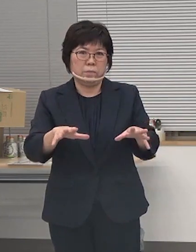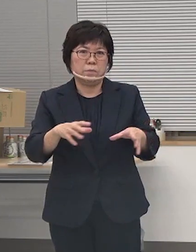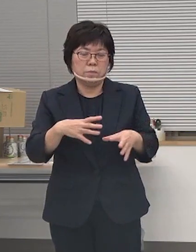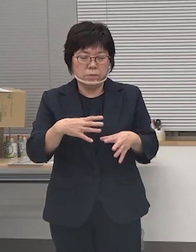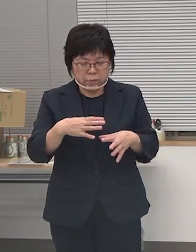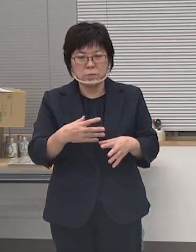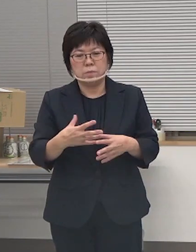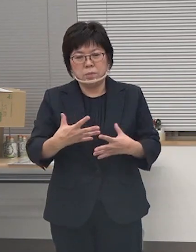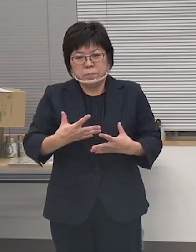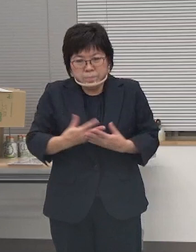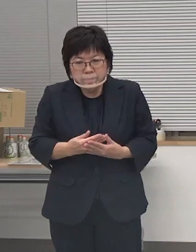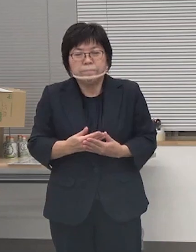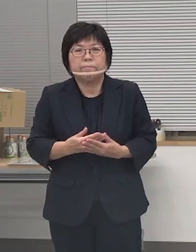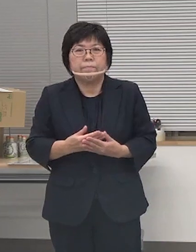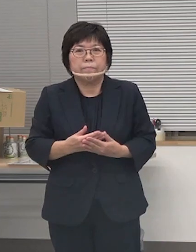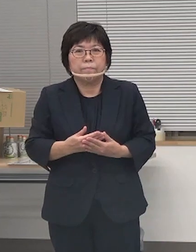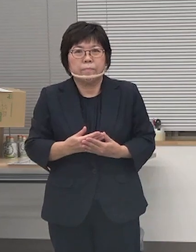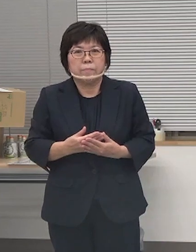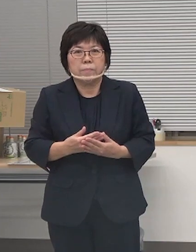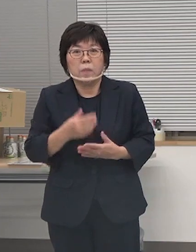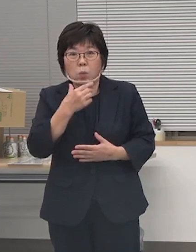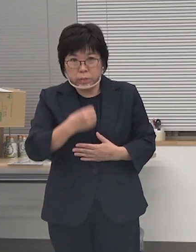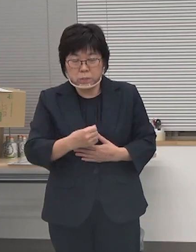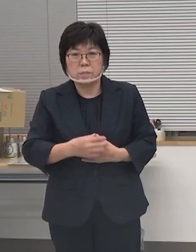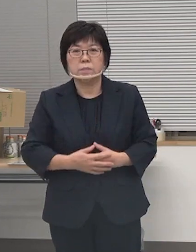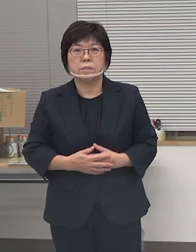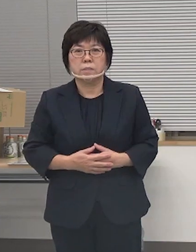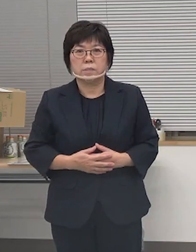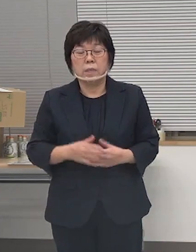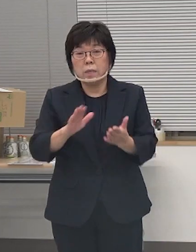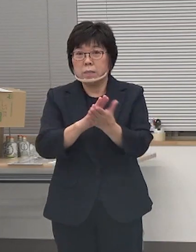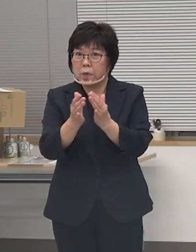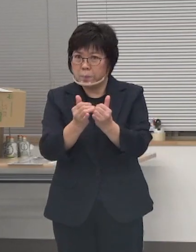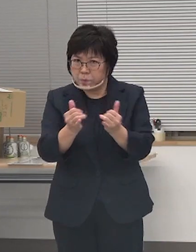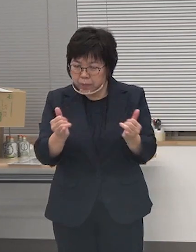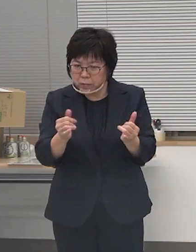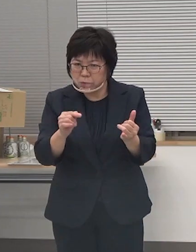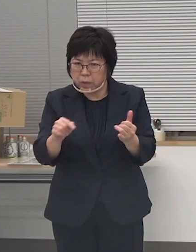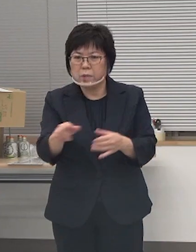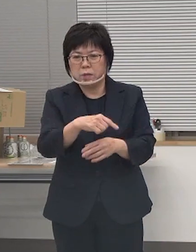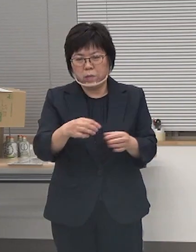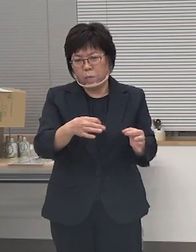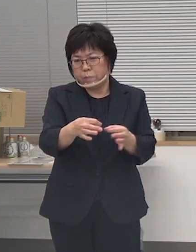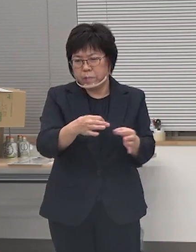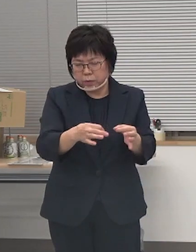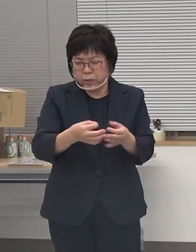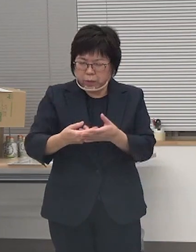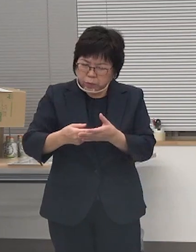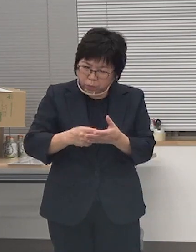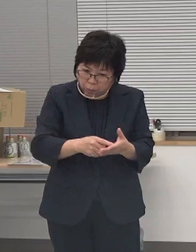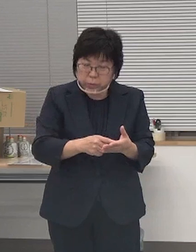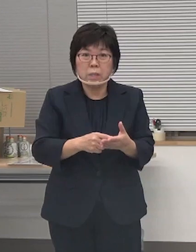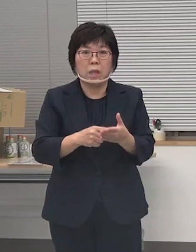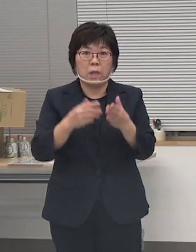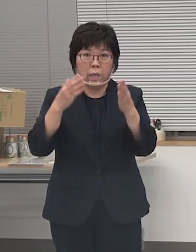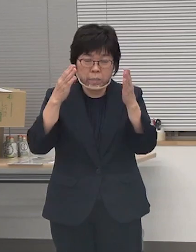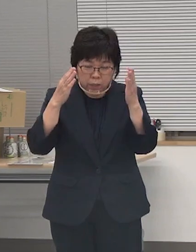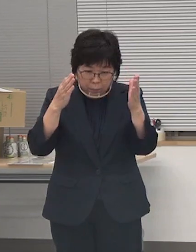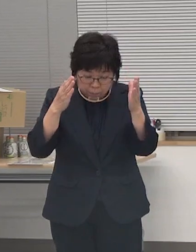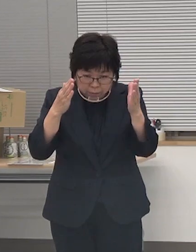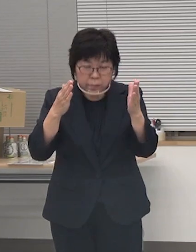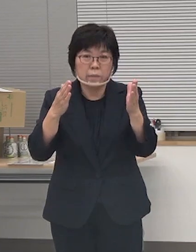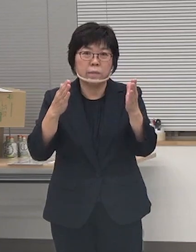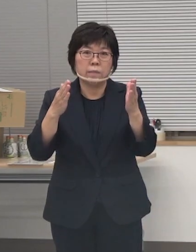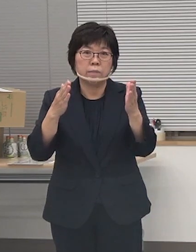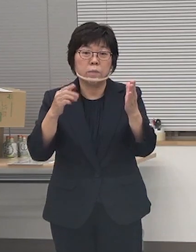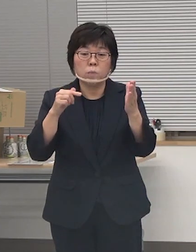して何よりもこれまでの県民や事業者の皆様が行ってきていただいた本当に多くの努力を